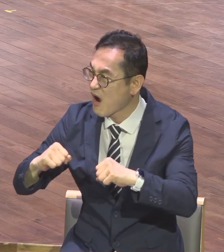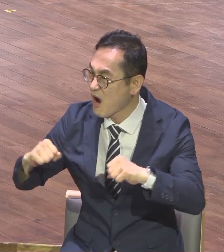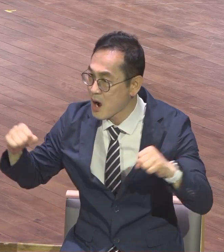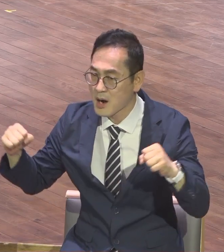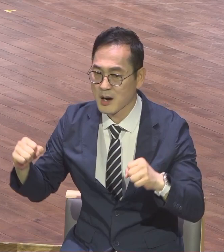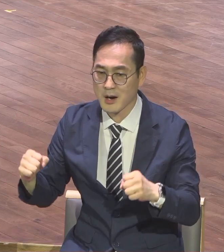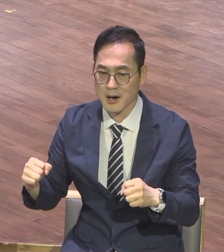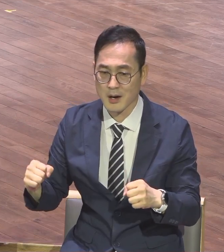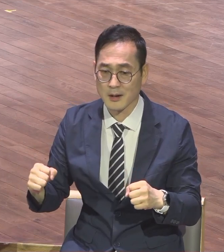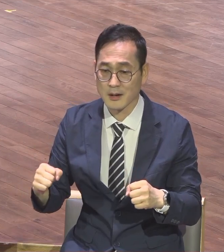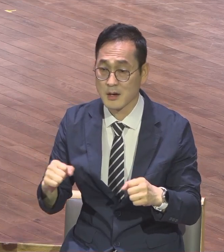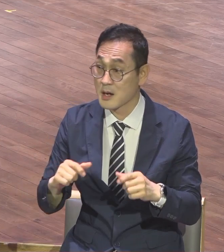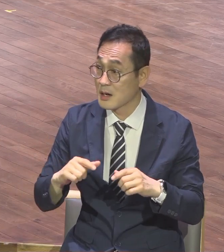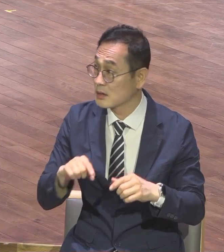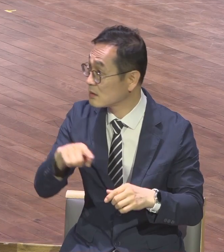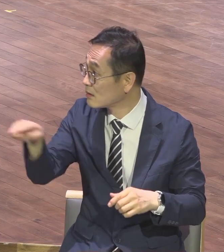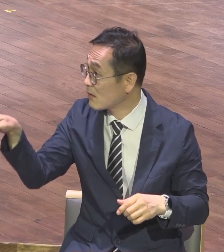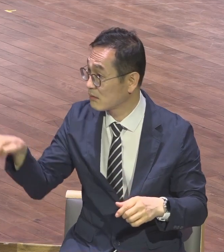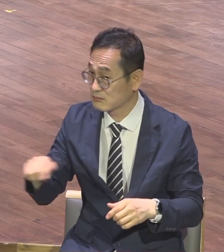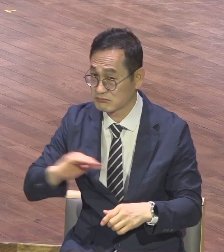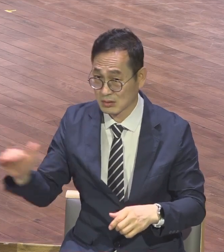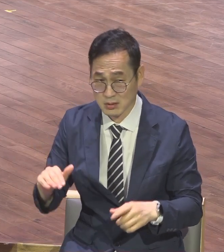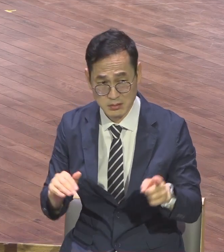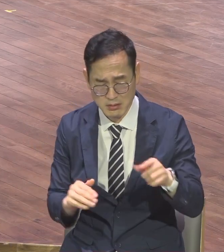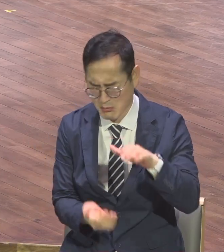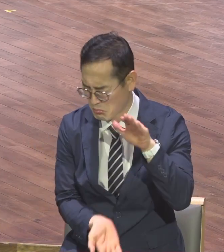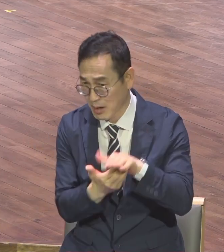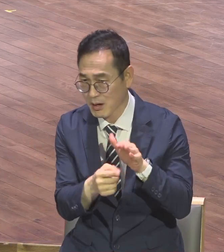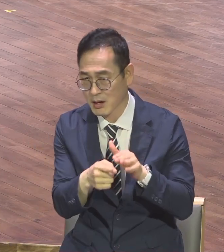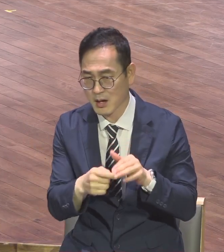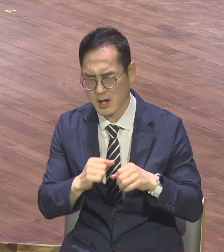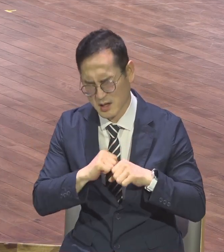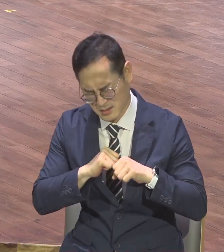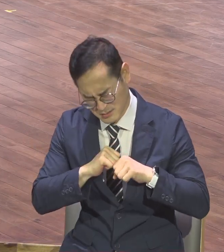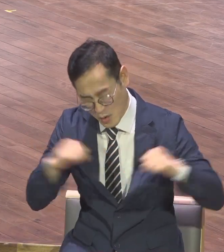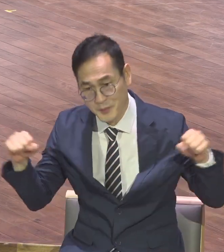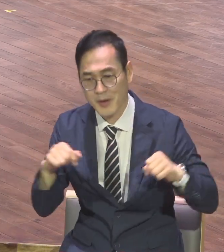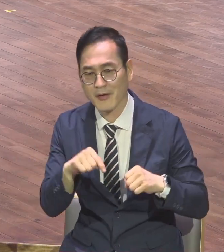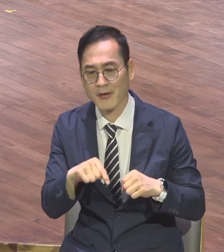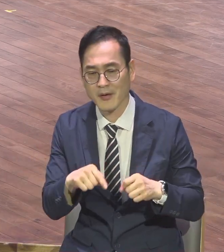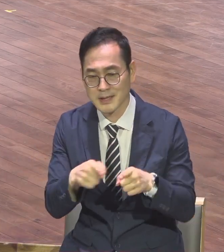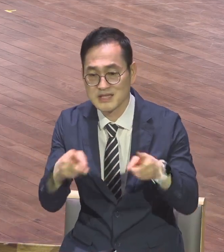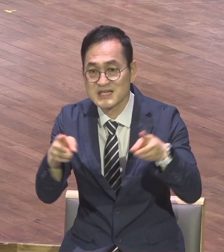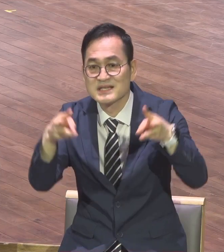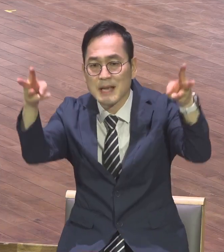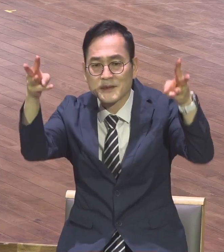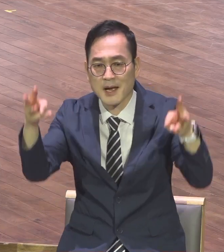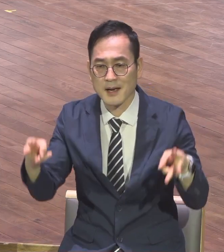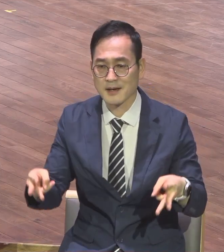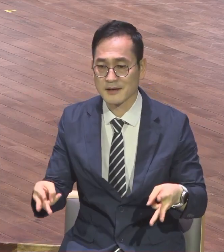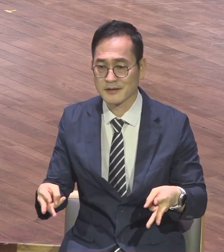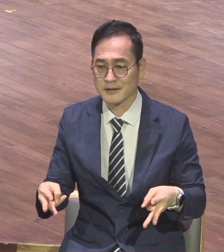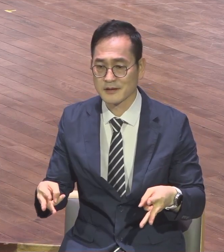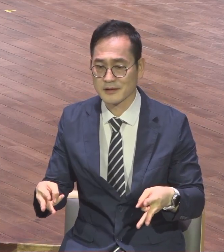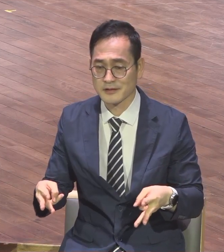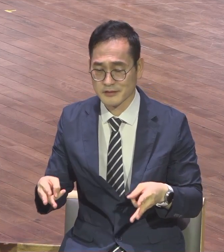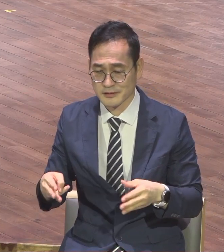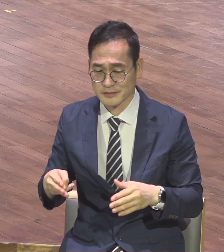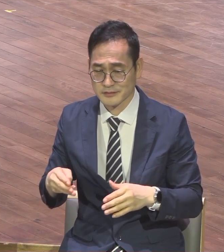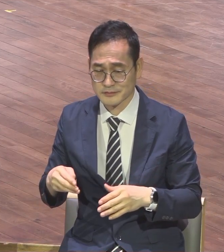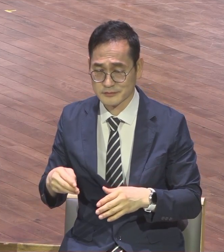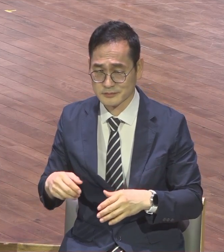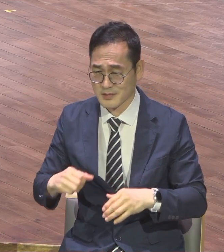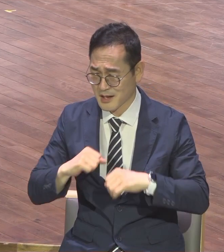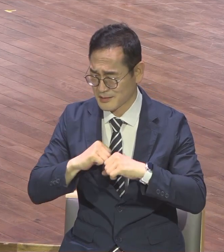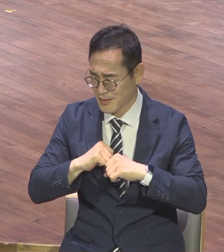있는 게 아니고 저 삼층 꼭대기에 찬양대가 있는데 강대상이 쫙 앞으로 나와 있어요. 그래서 설교를